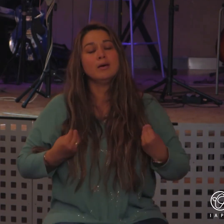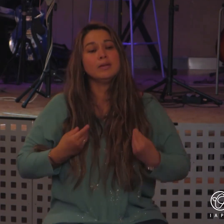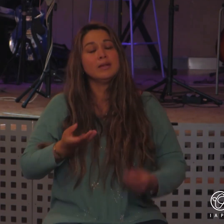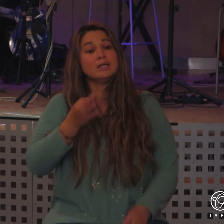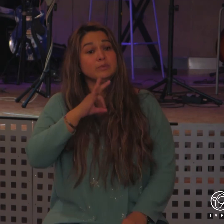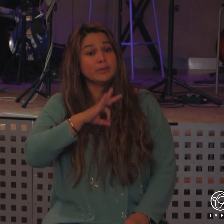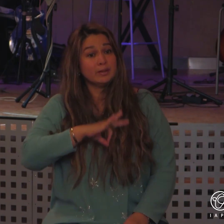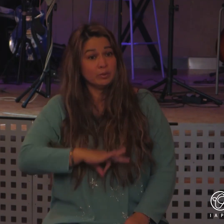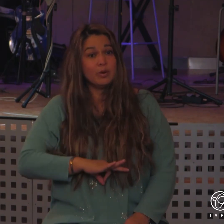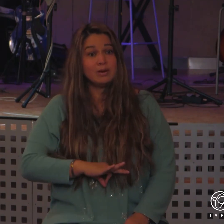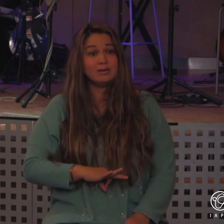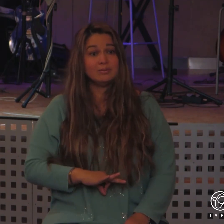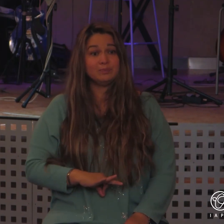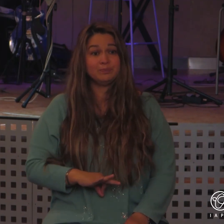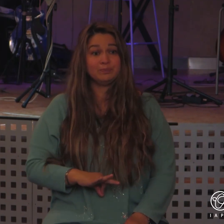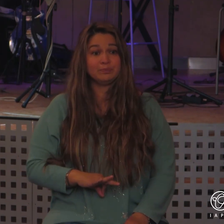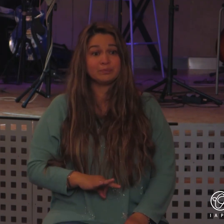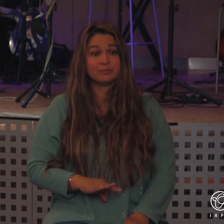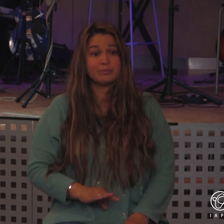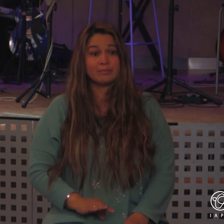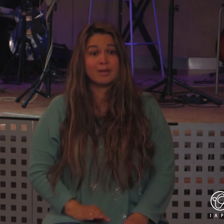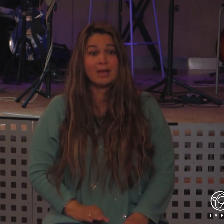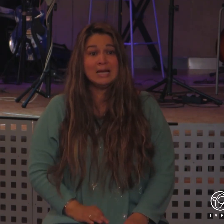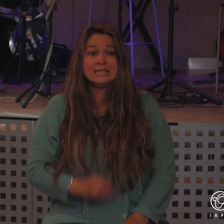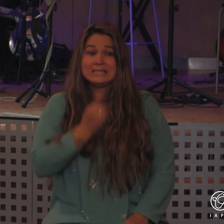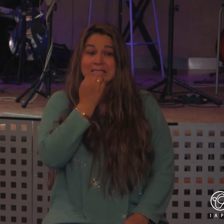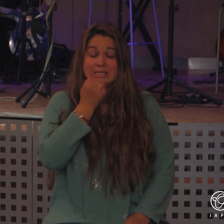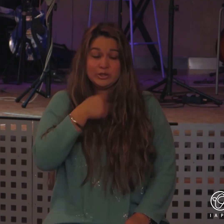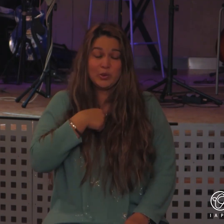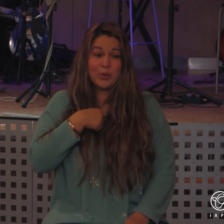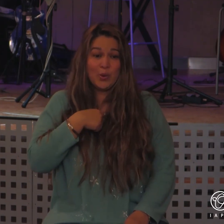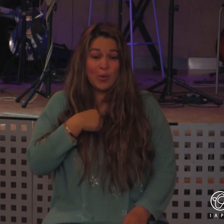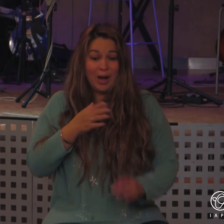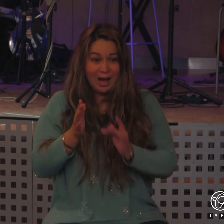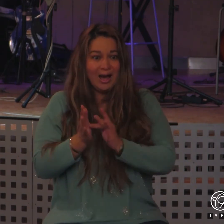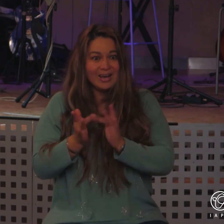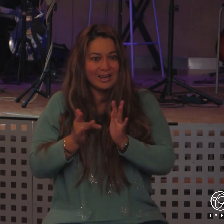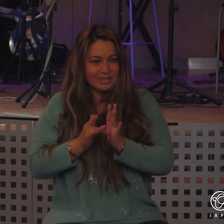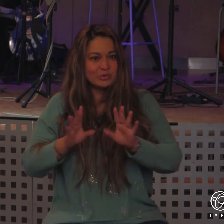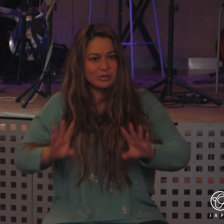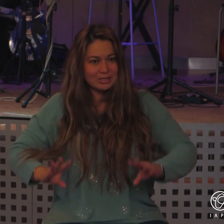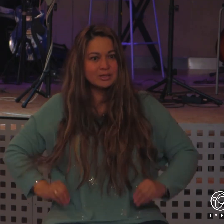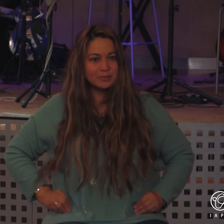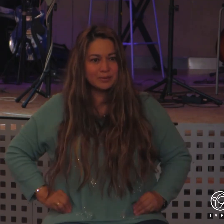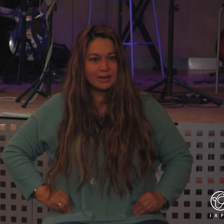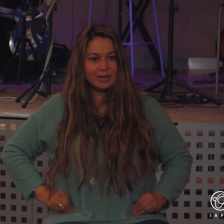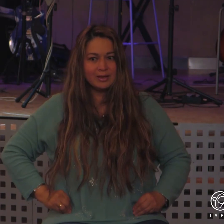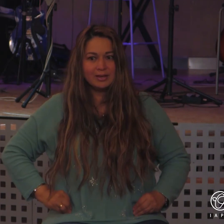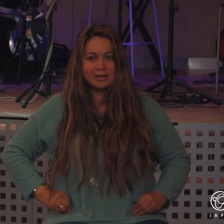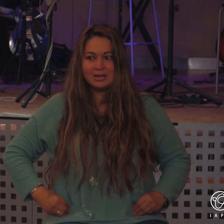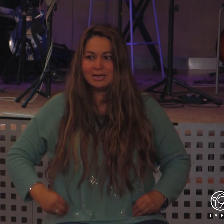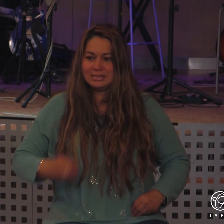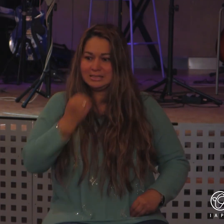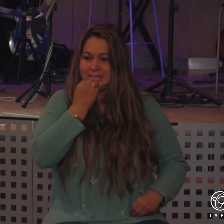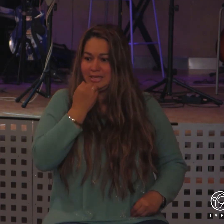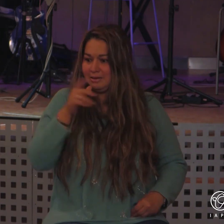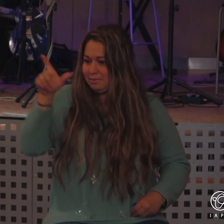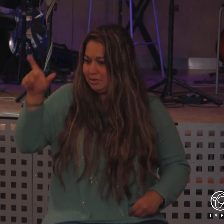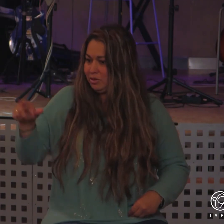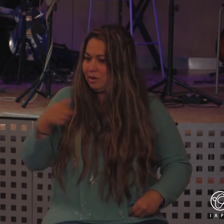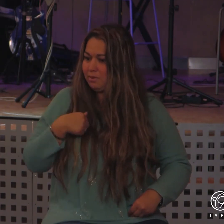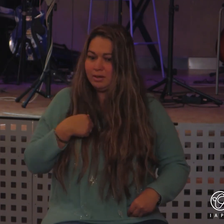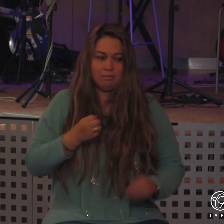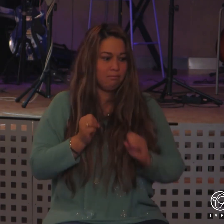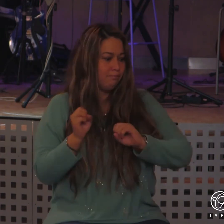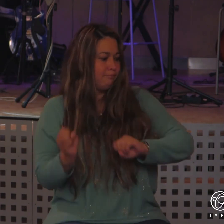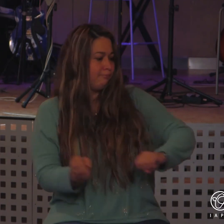espiritual pasa igual. El día que yo nací de nuevo, si a mí me dejan así sin más,